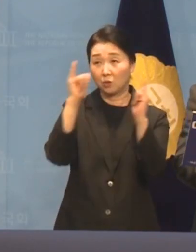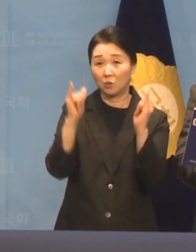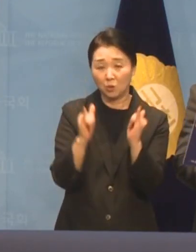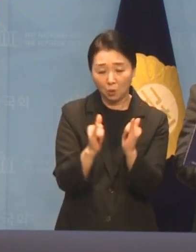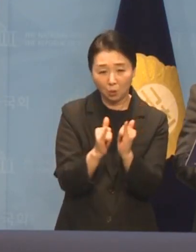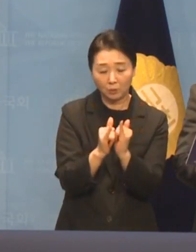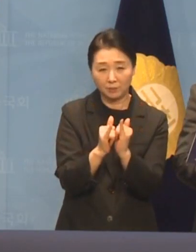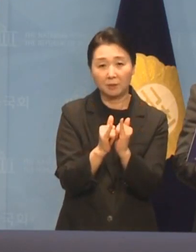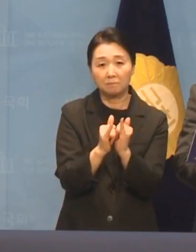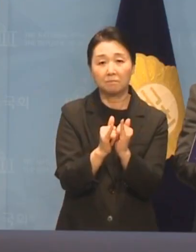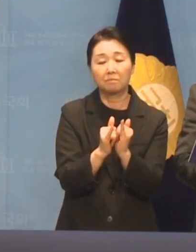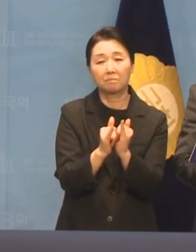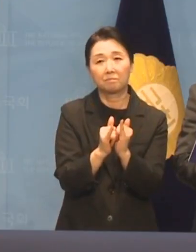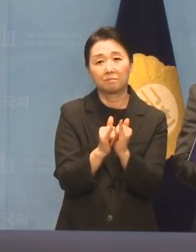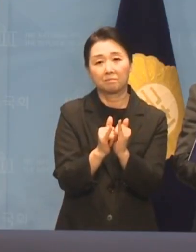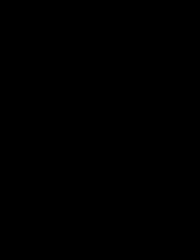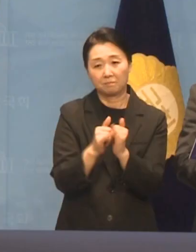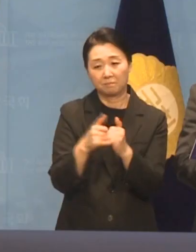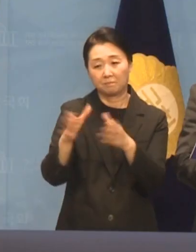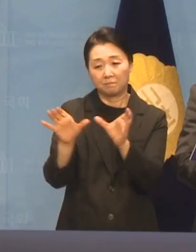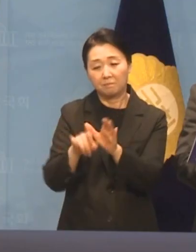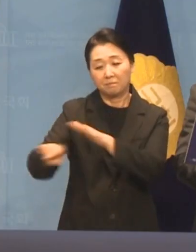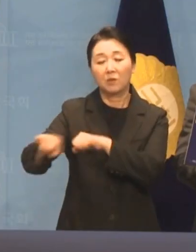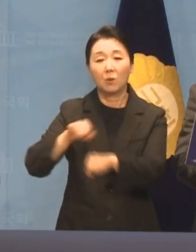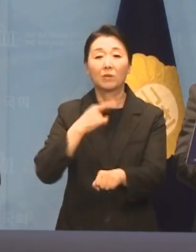한국현대사학회 발기인 출신입니다.